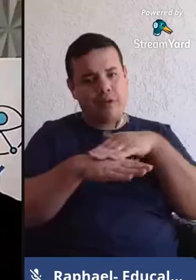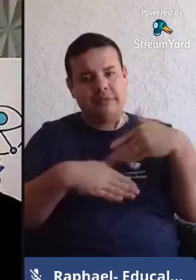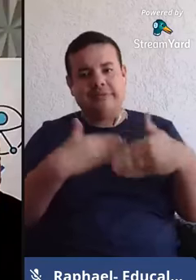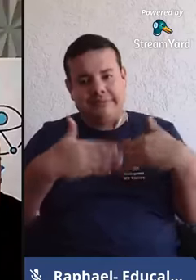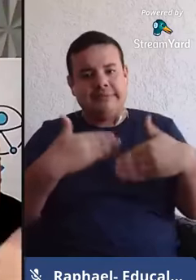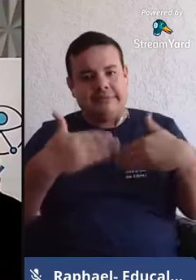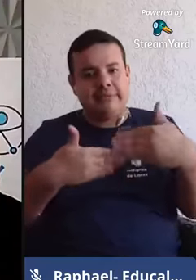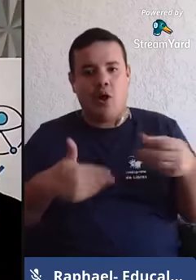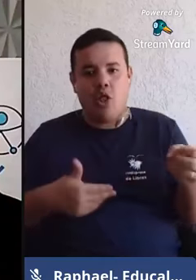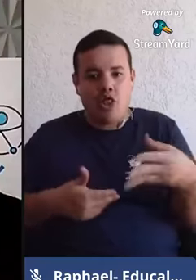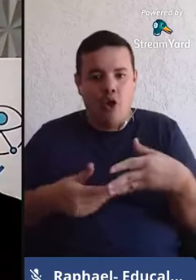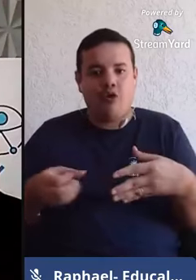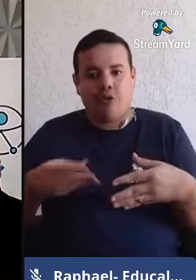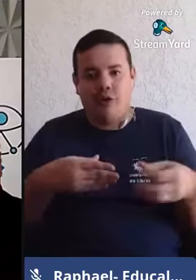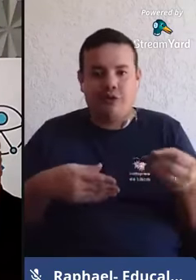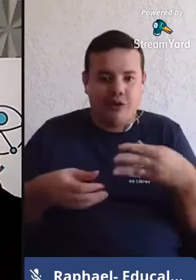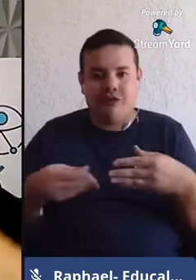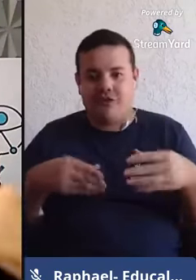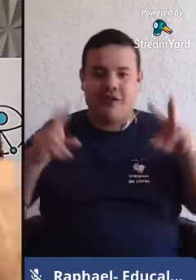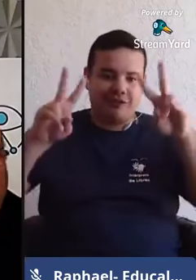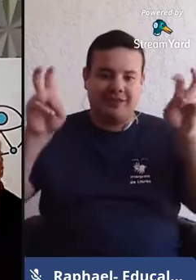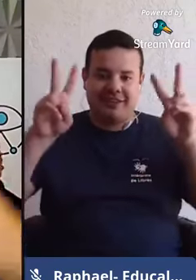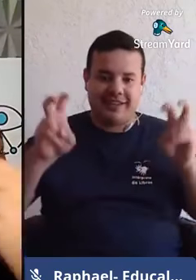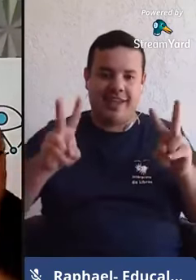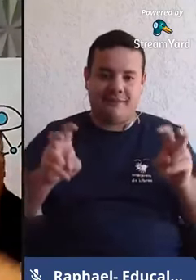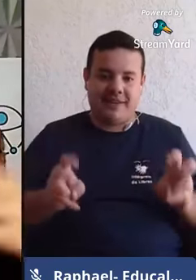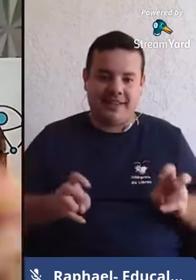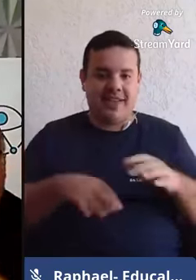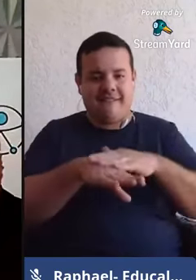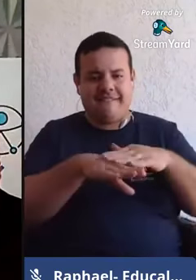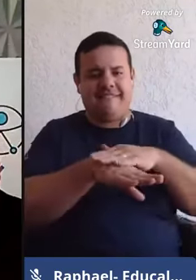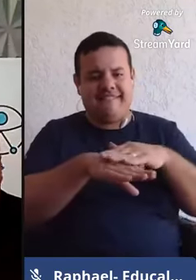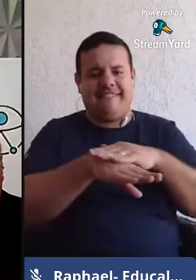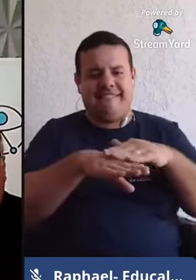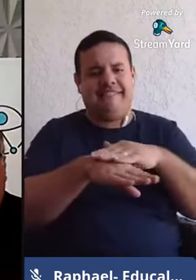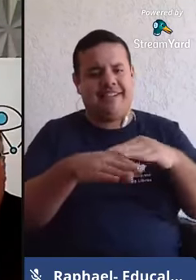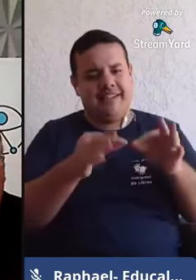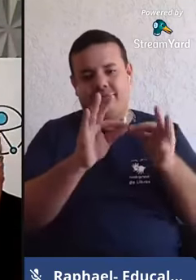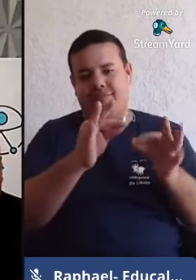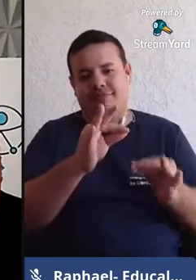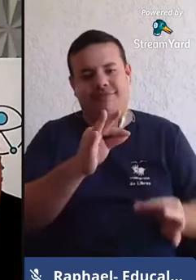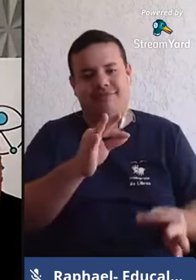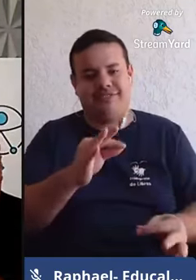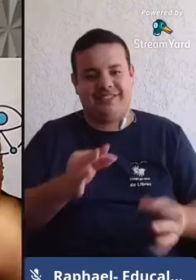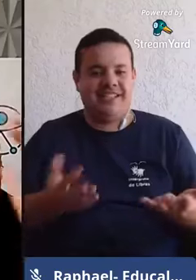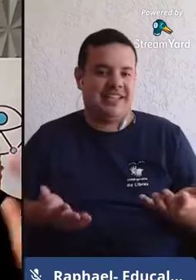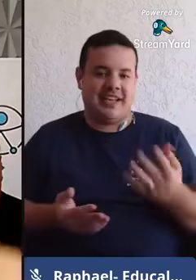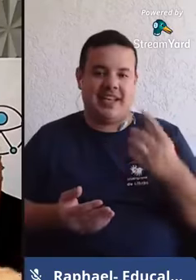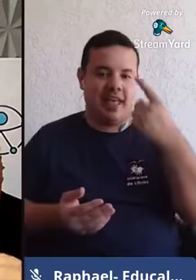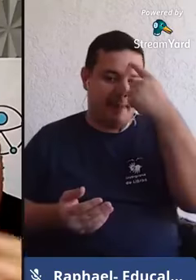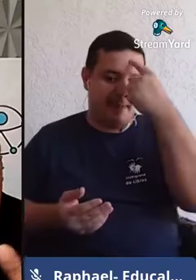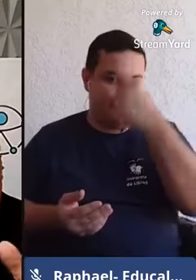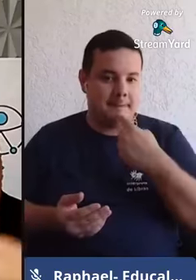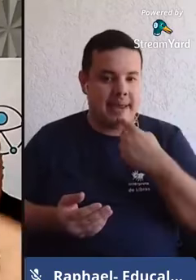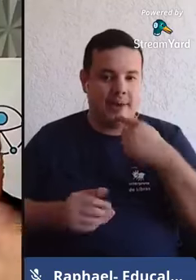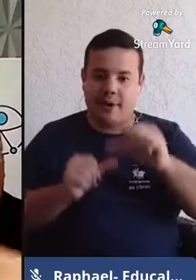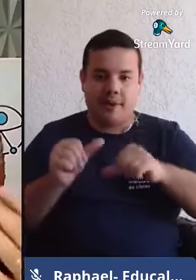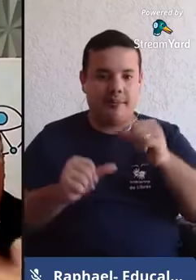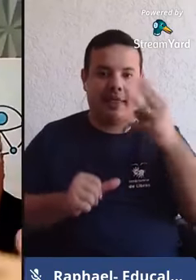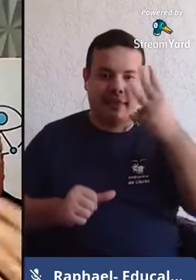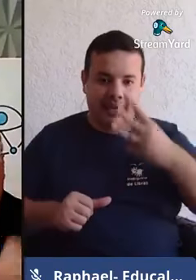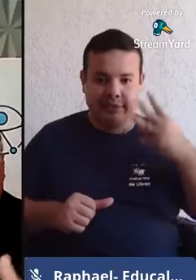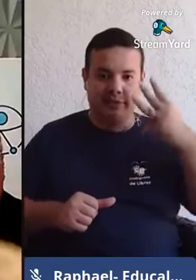vez que a gente se encontra é assim, né? A gente acaba conversando, para que ver da reunião nossa que era para durar meia hora, dura 3, 4 horas. Porque a